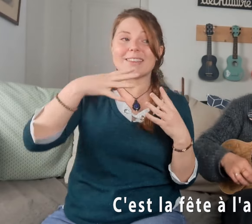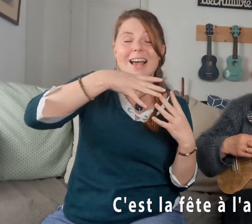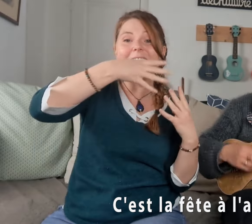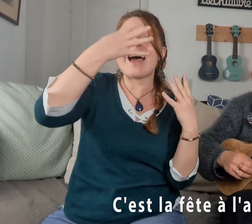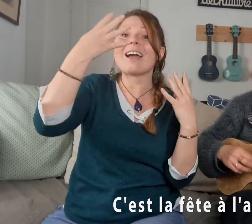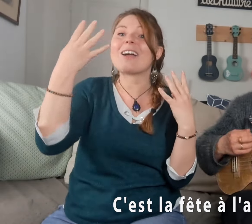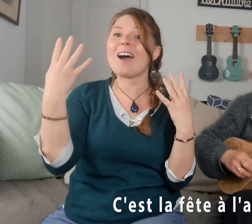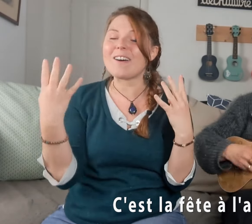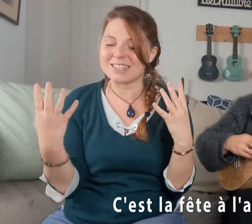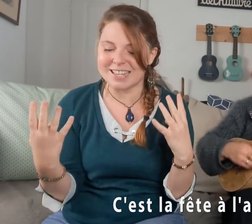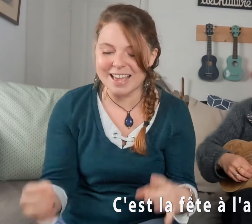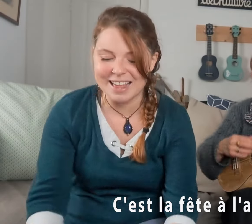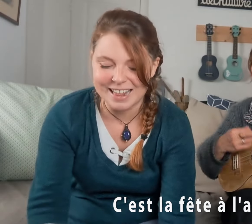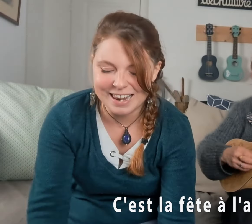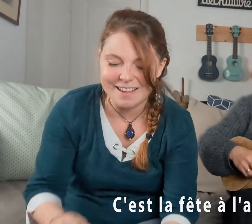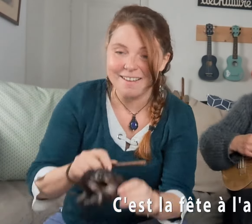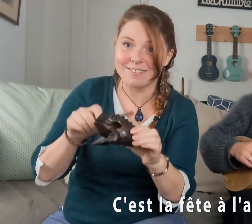à l'arc-en-ciel.